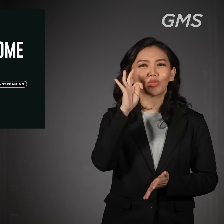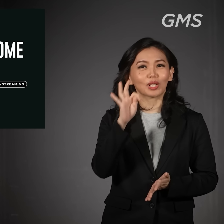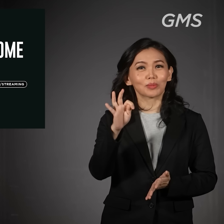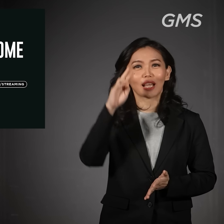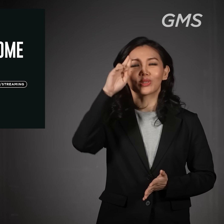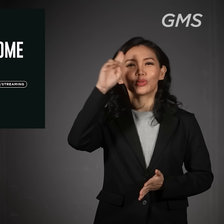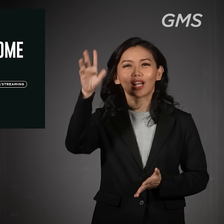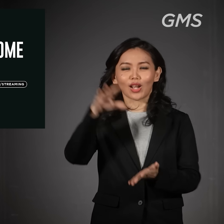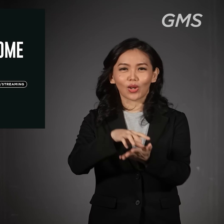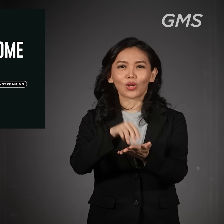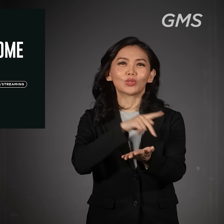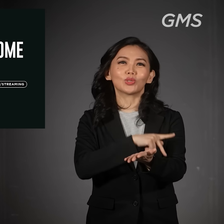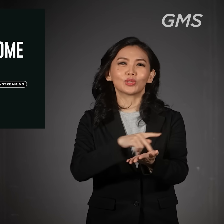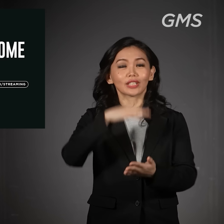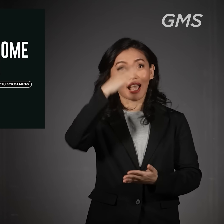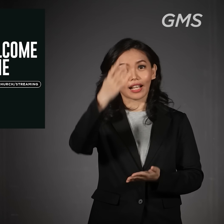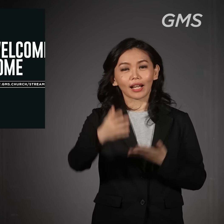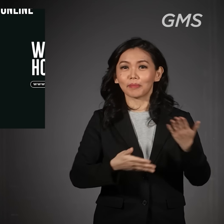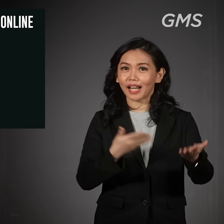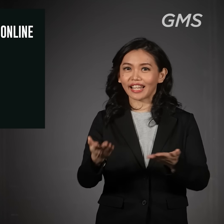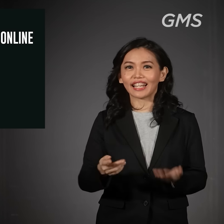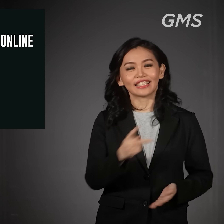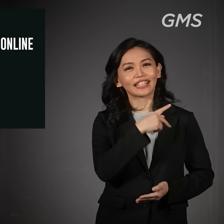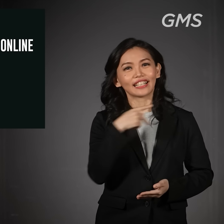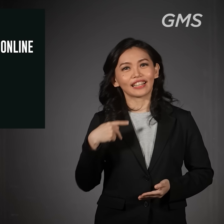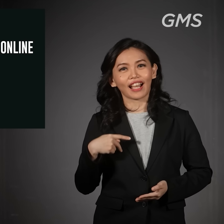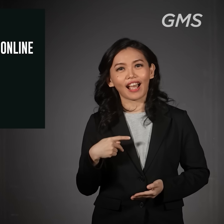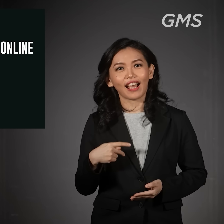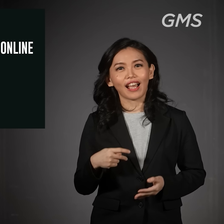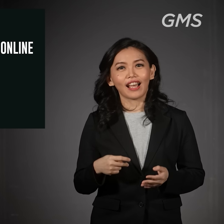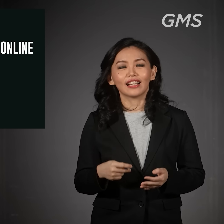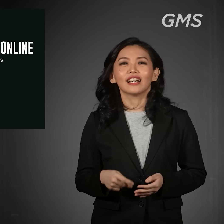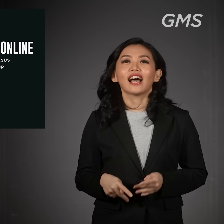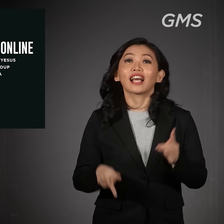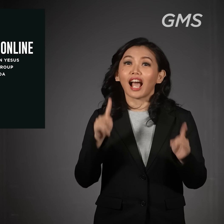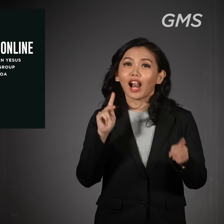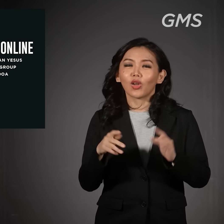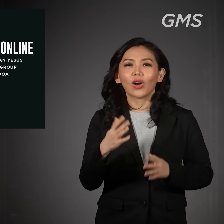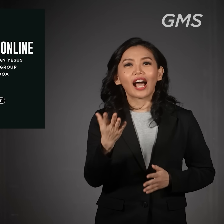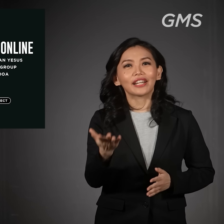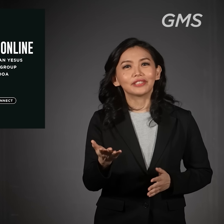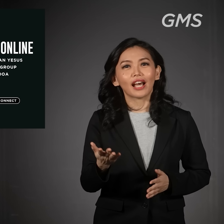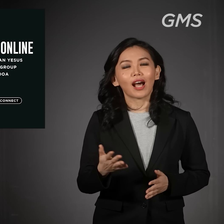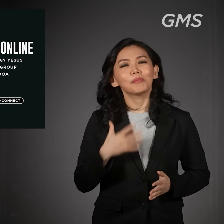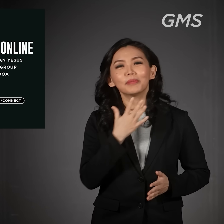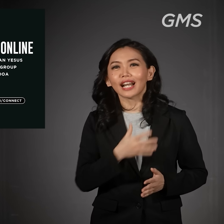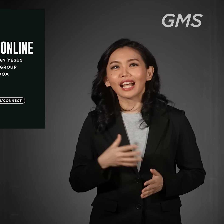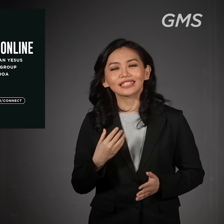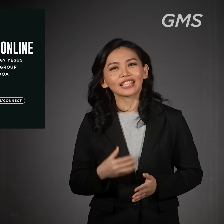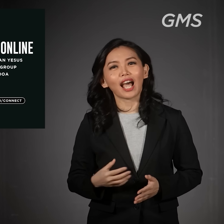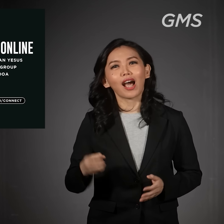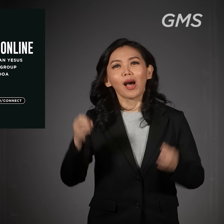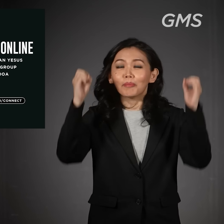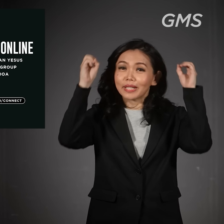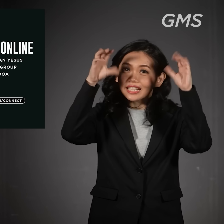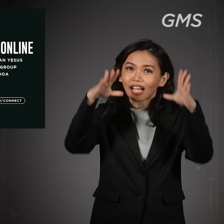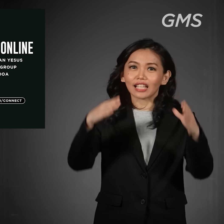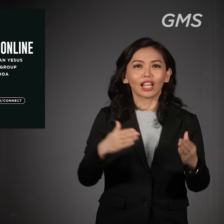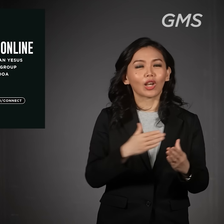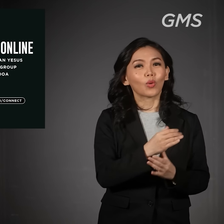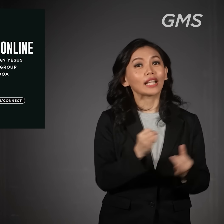akan melayani dimanapun Anda berada. Kalau Anda diberkati dengan ibadah hari ini dan Anda ingin memberikan diri